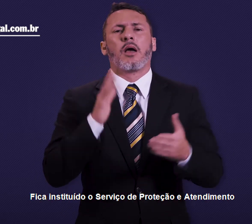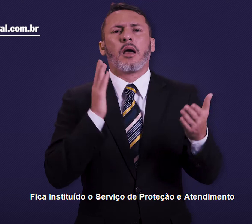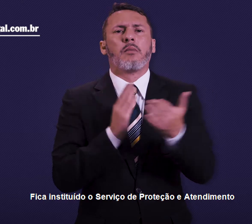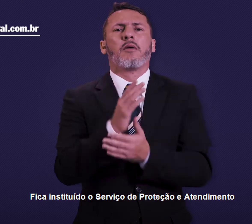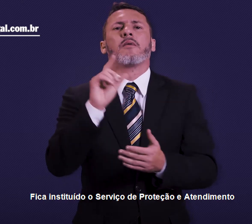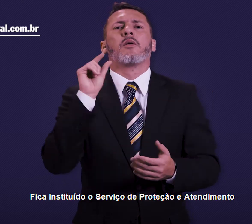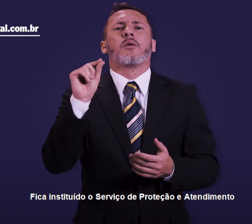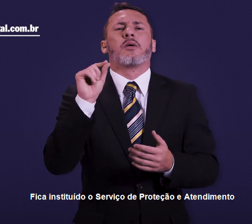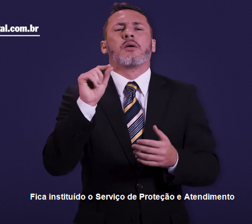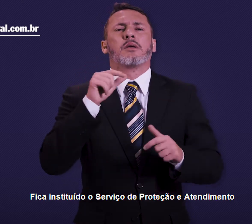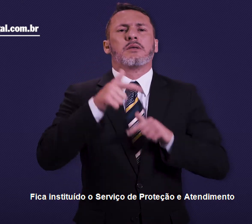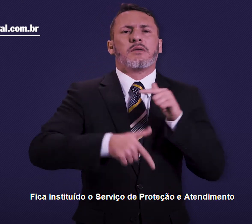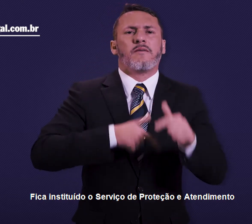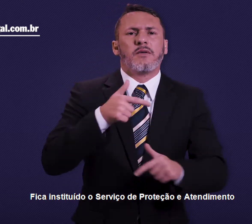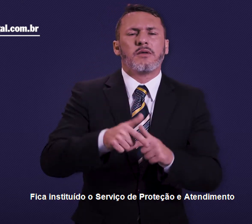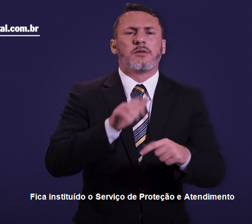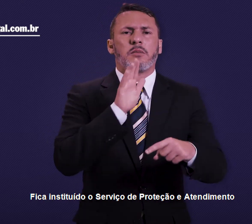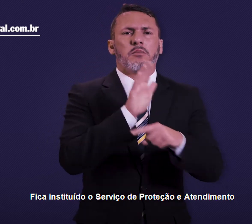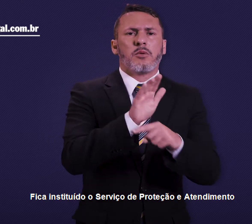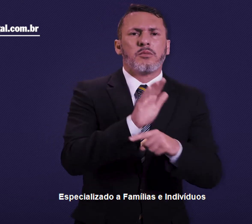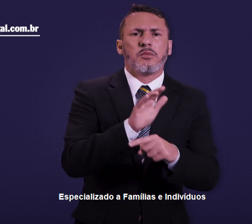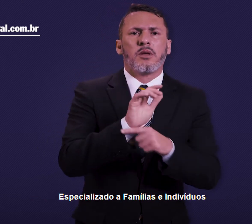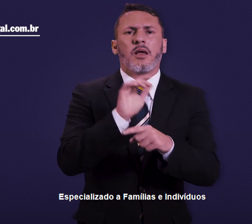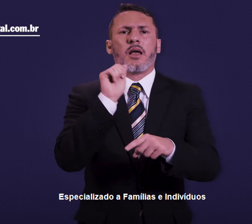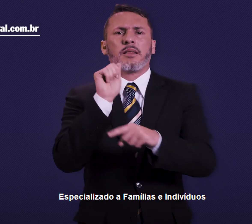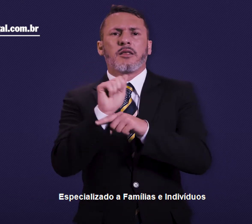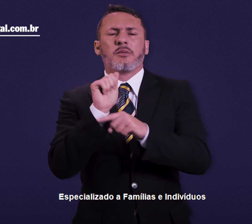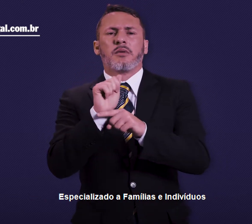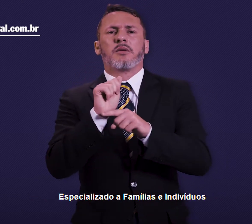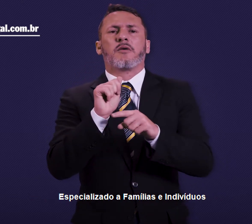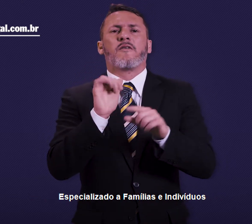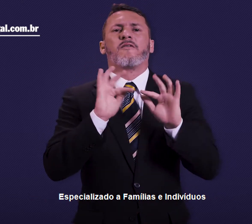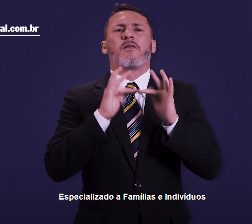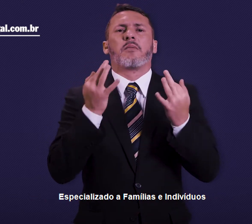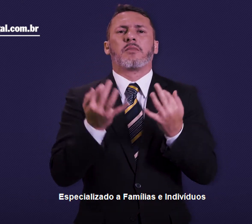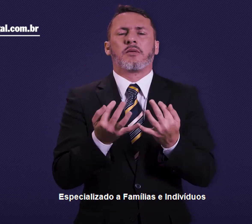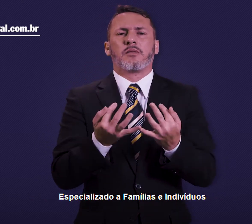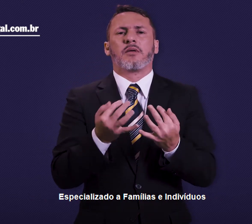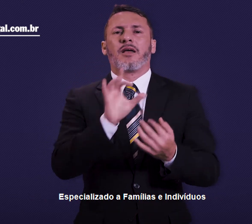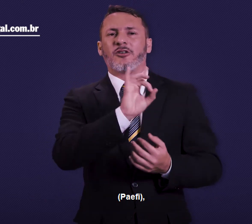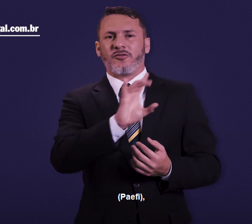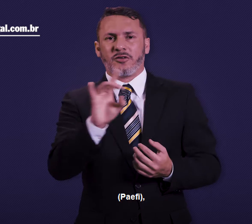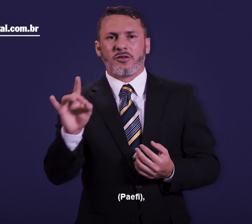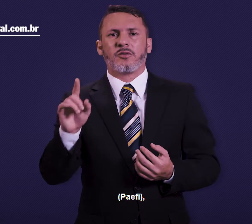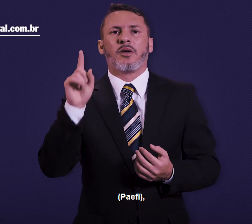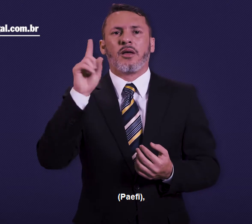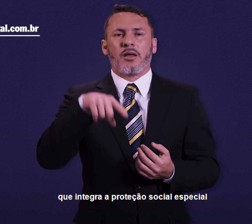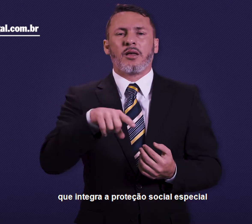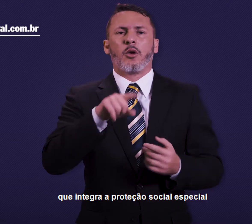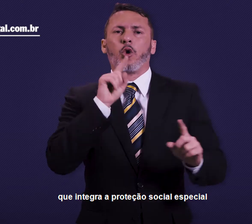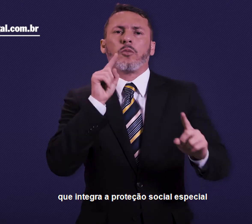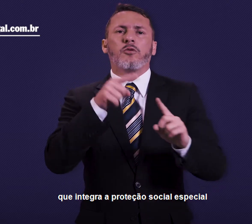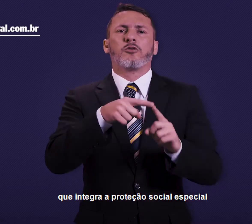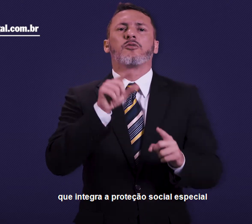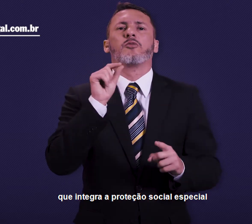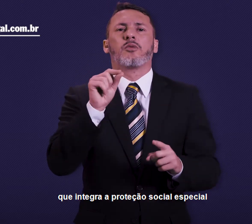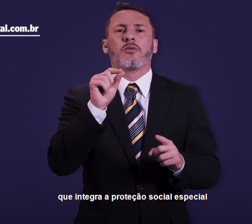o Serviço de Proteção e Atendimento Especializado a Famílias e Indivíduos, PAEF, que integra a proteção